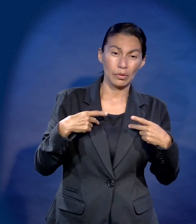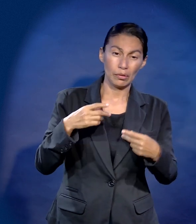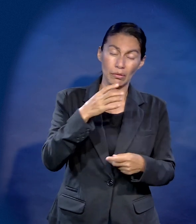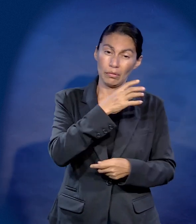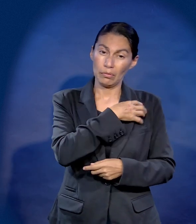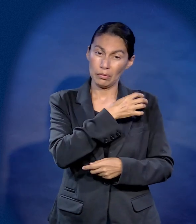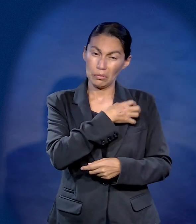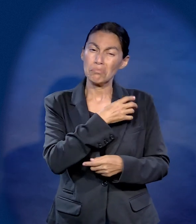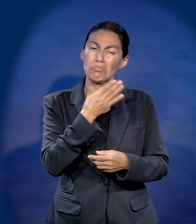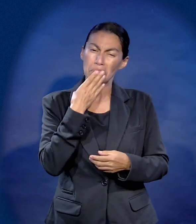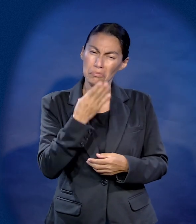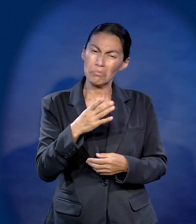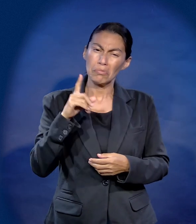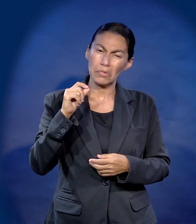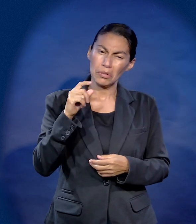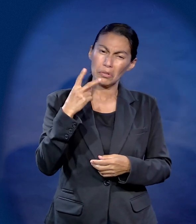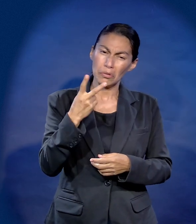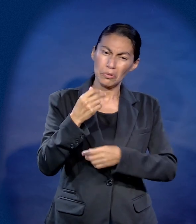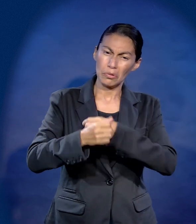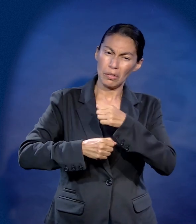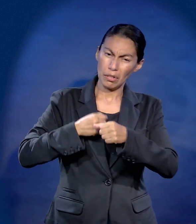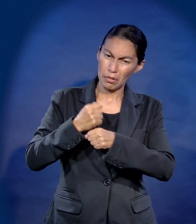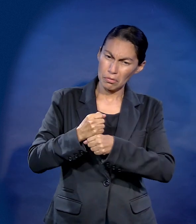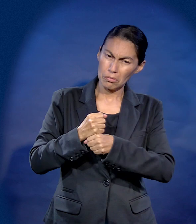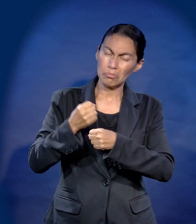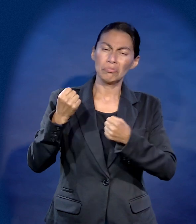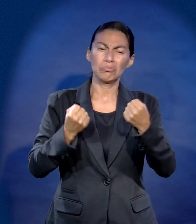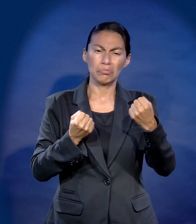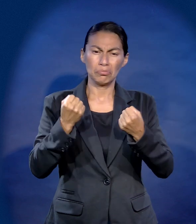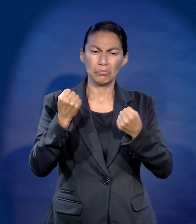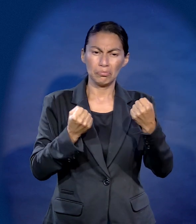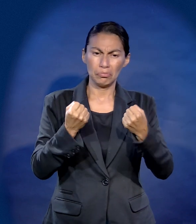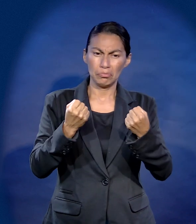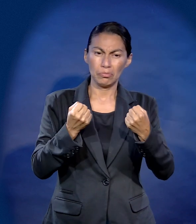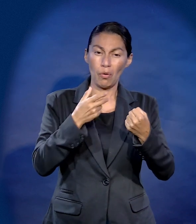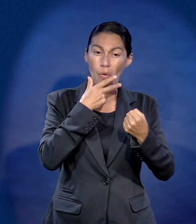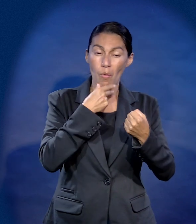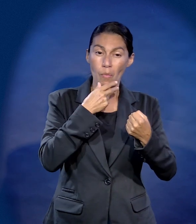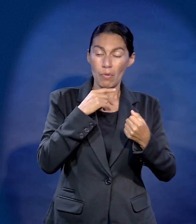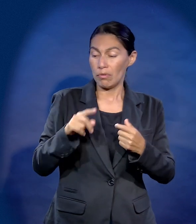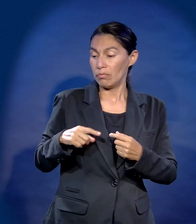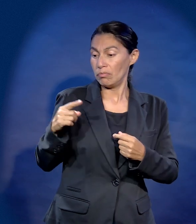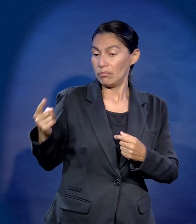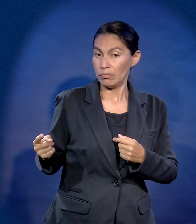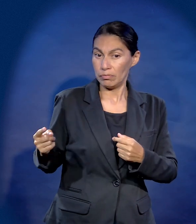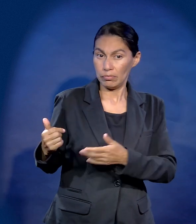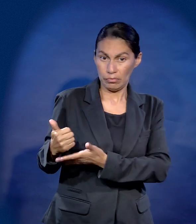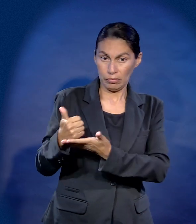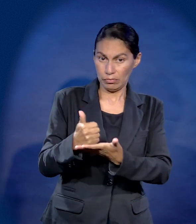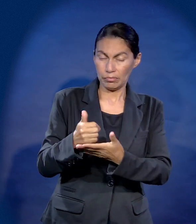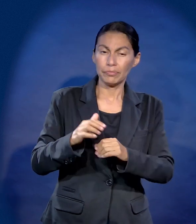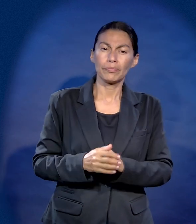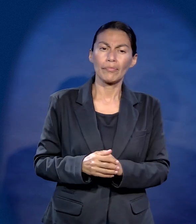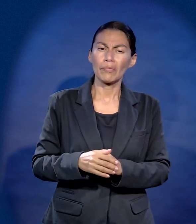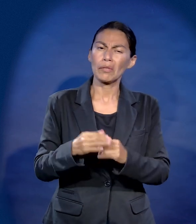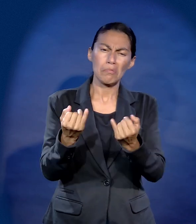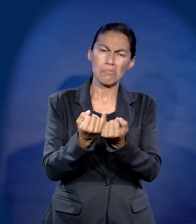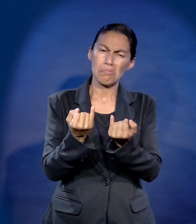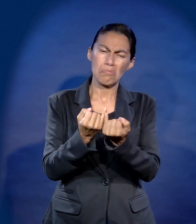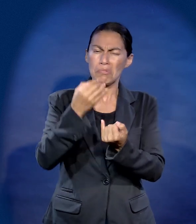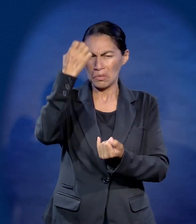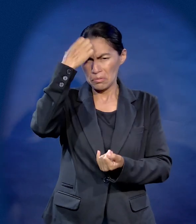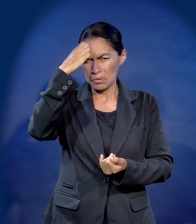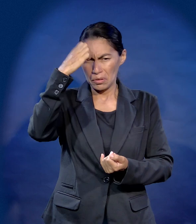Yaroslav Kudrinsky, quien es un hombre que ha estado volando por cerca de 22 años en la aerolínea. Su copiloto también es un hombre de